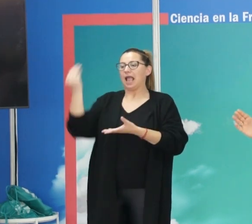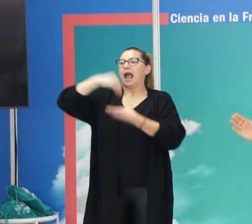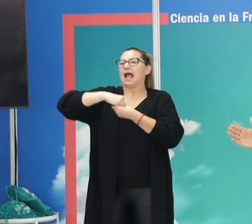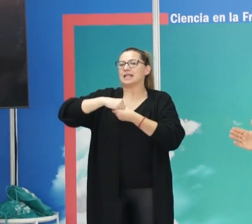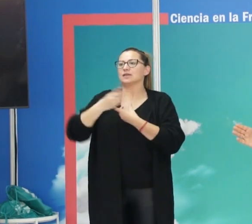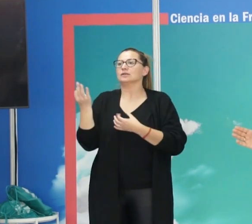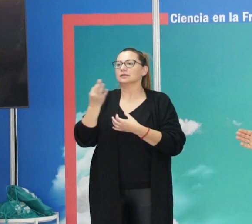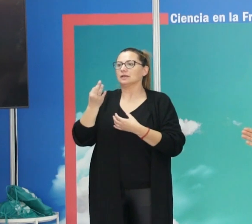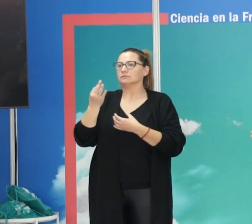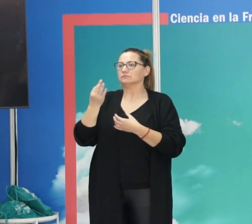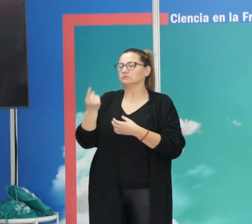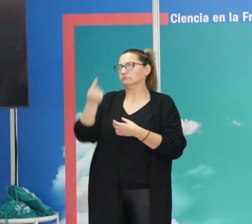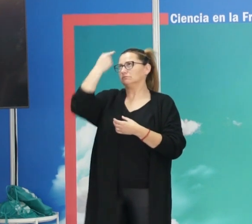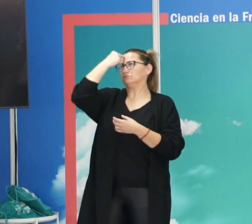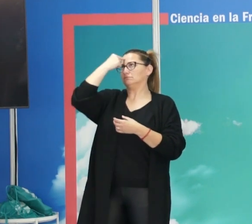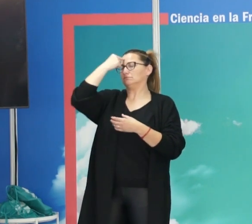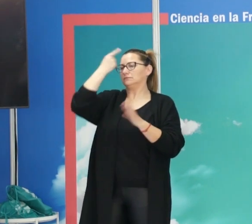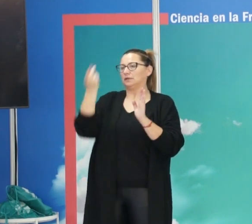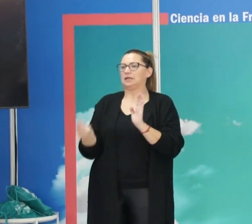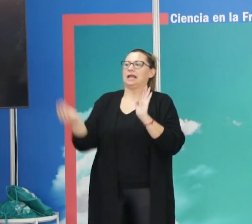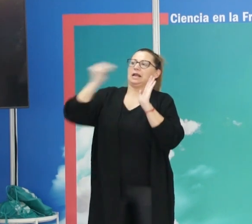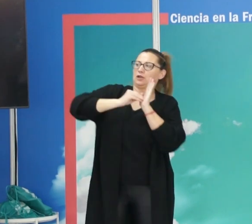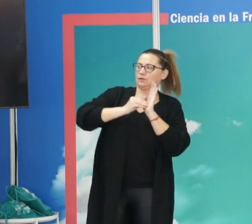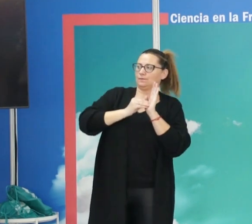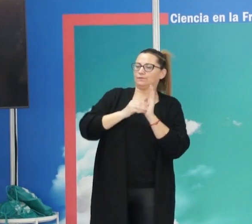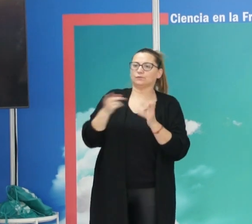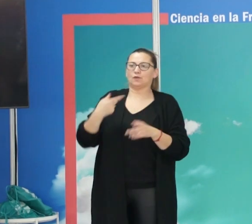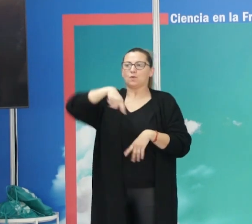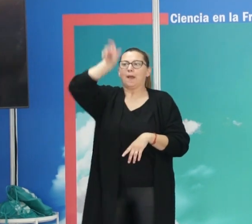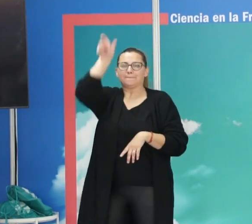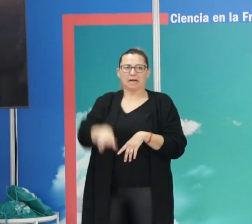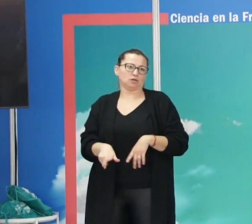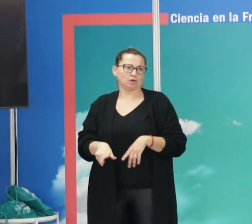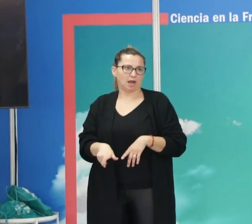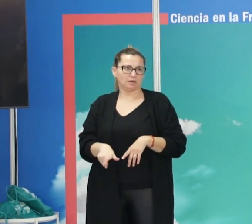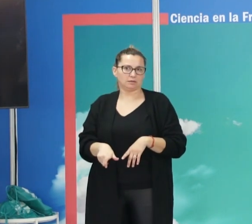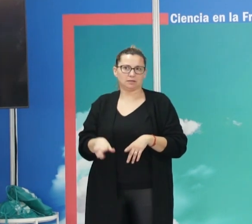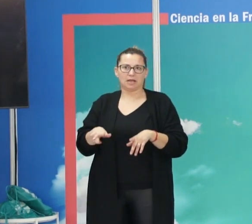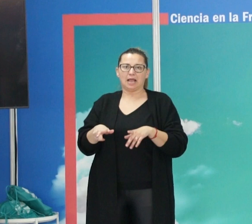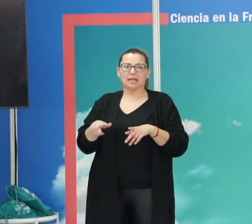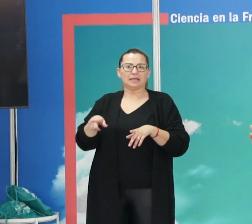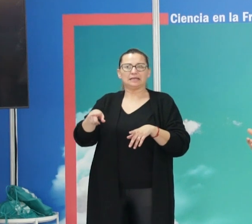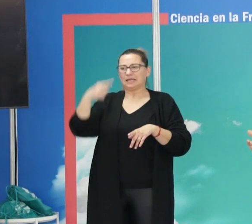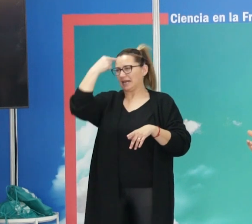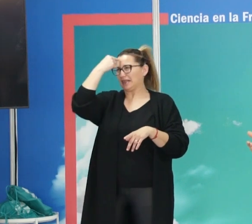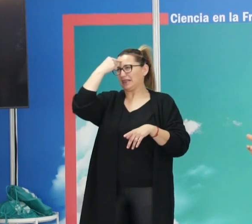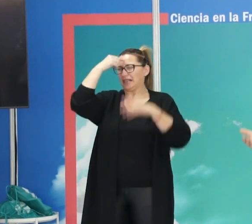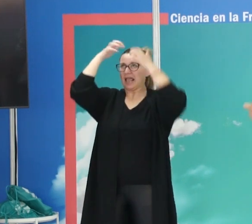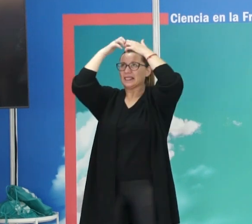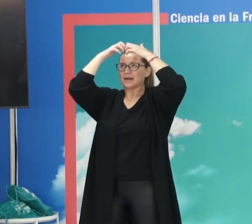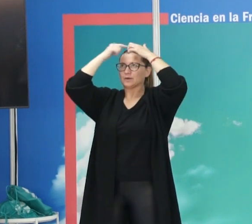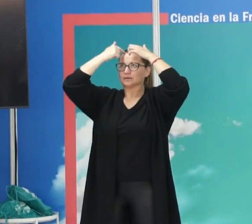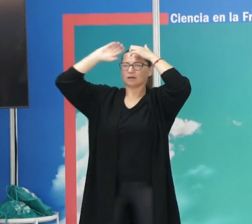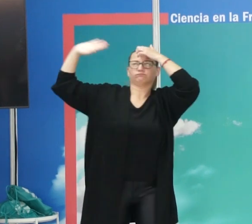cambio permitió que personas que tienen un daño irreversible y total de su encéfalo, del cerebro,